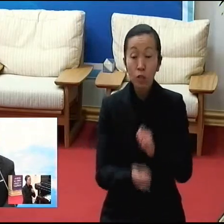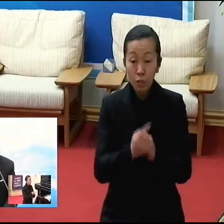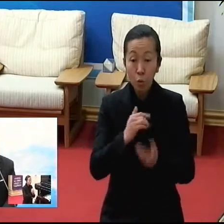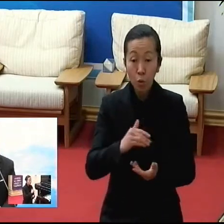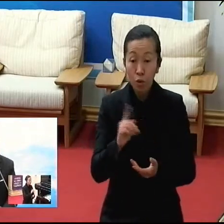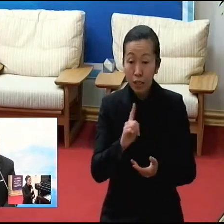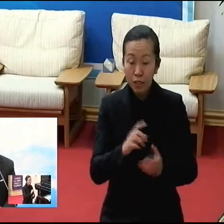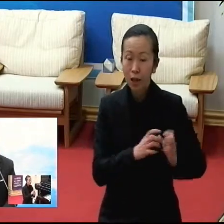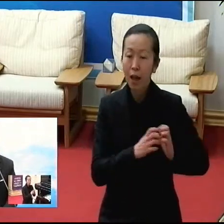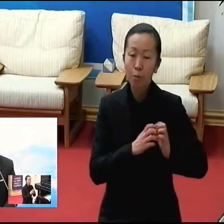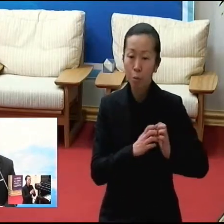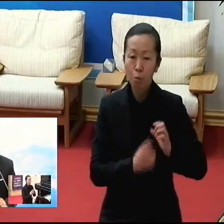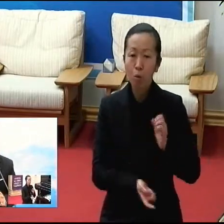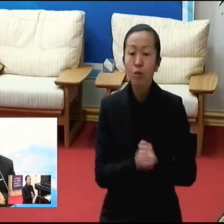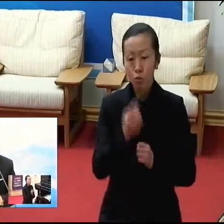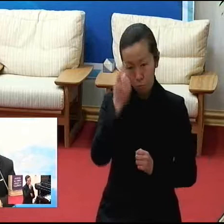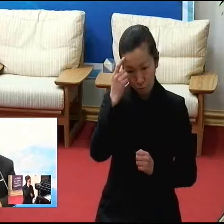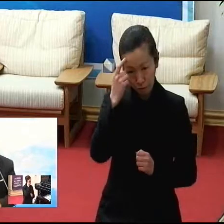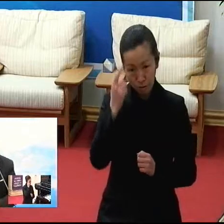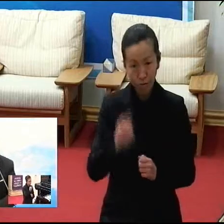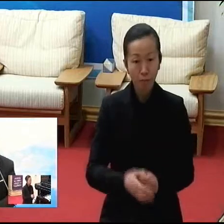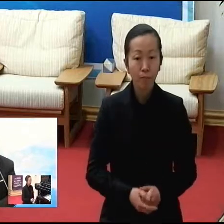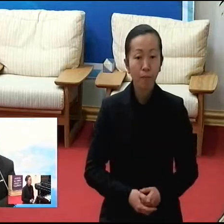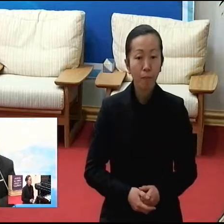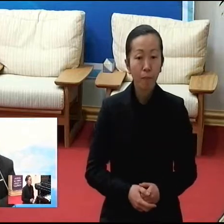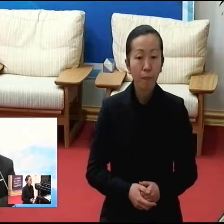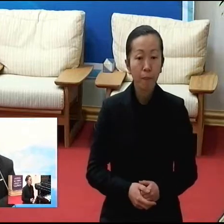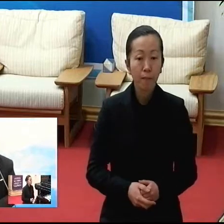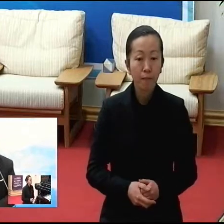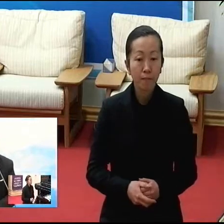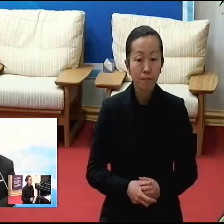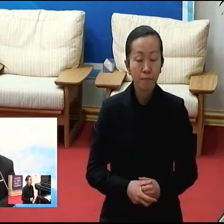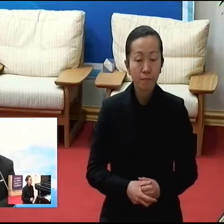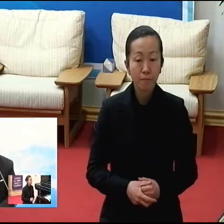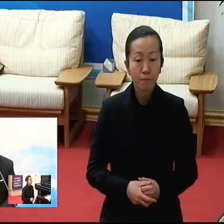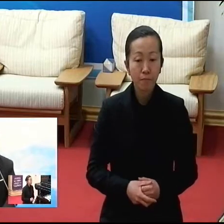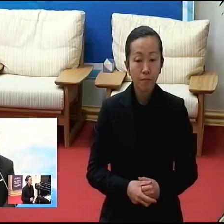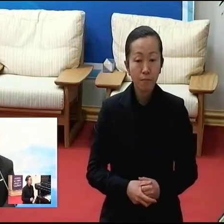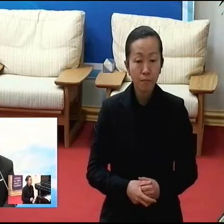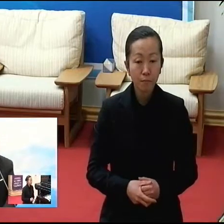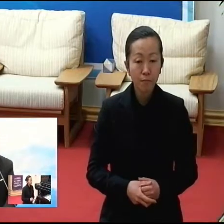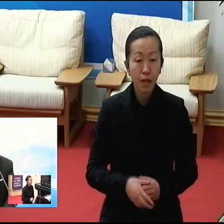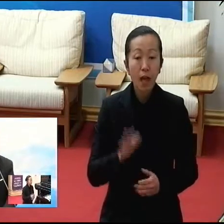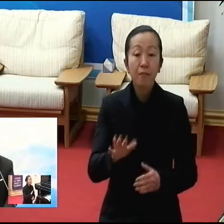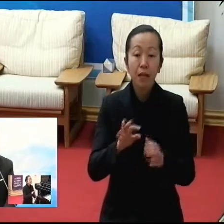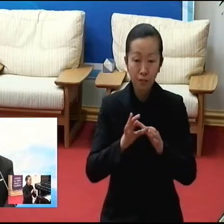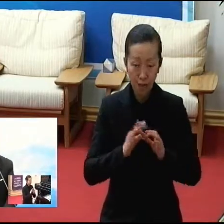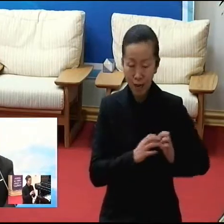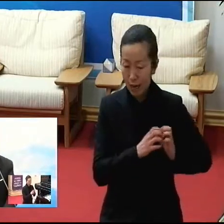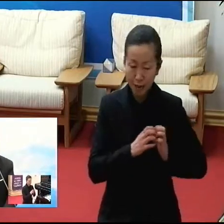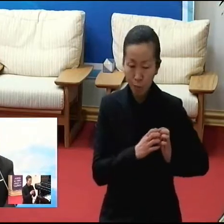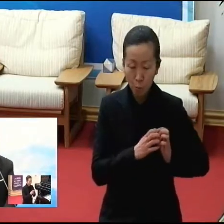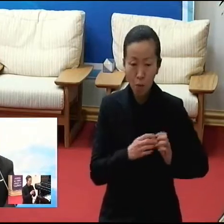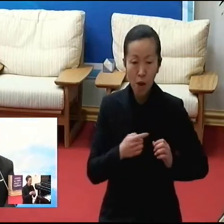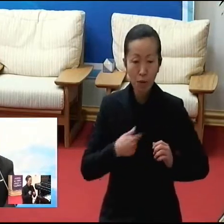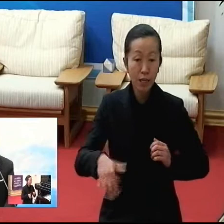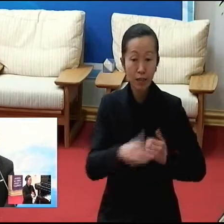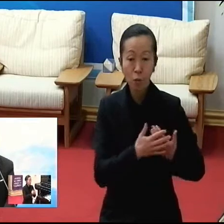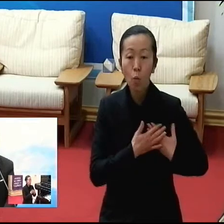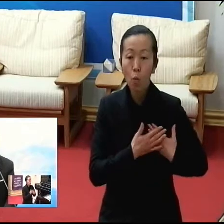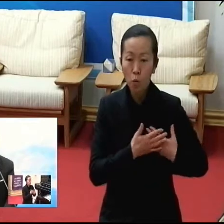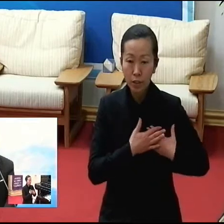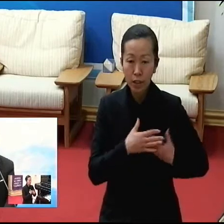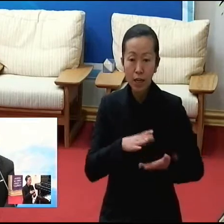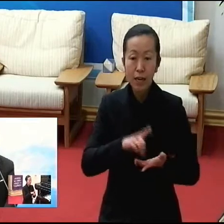。 그래서 이 갈등은 우리 속에 마음의 영적 전쟁터를 만들어 버리는 거죠. ですからこの葛藤は私たちの心